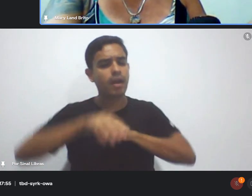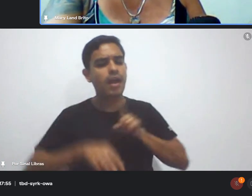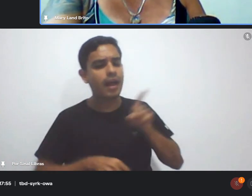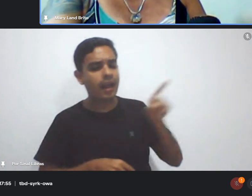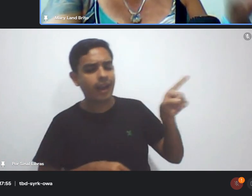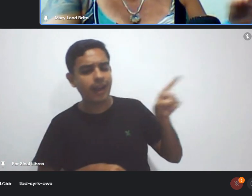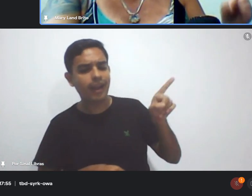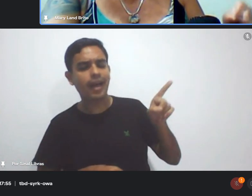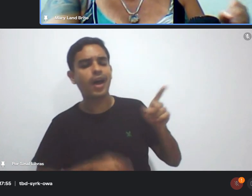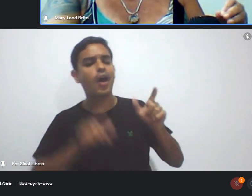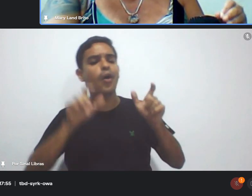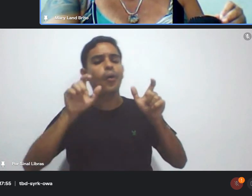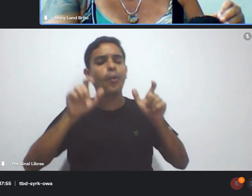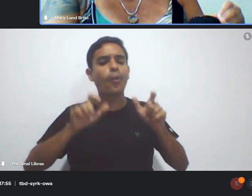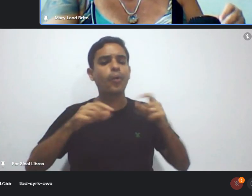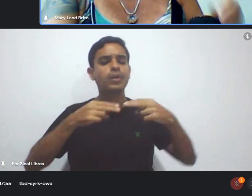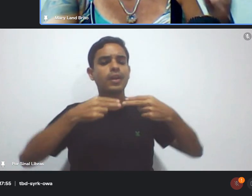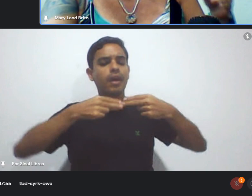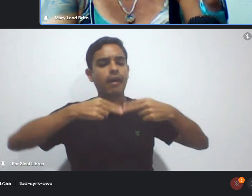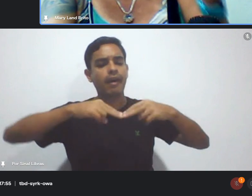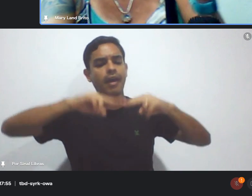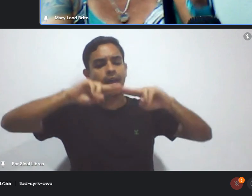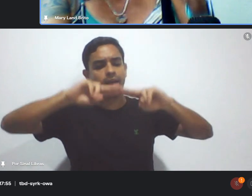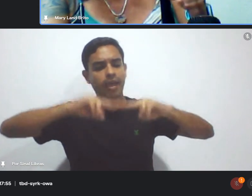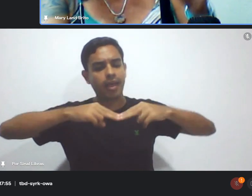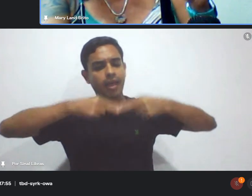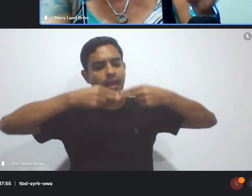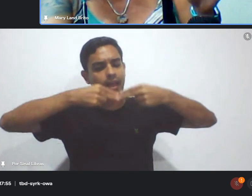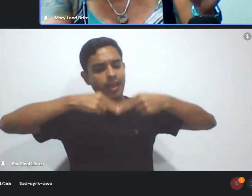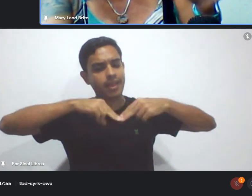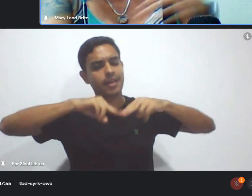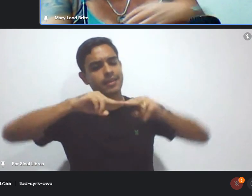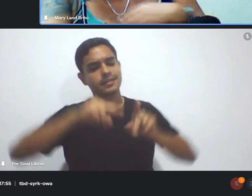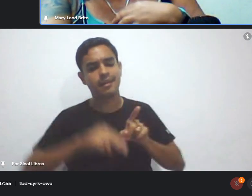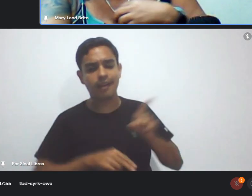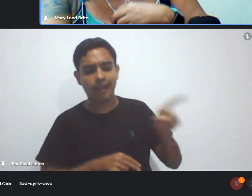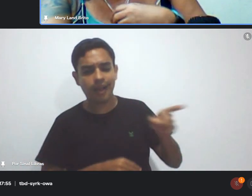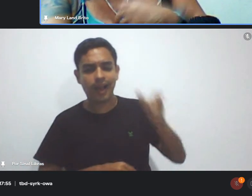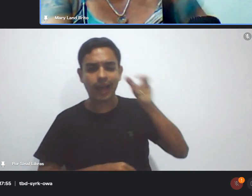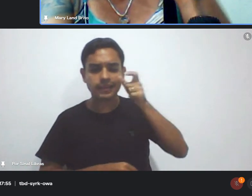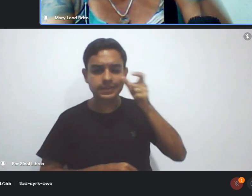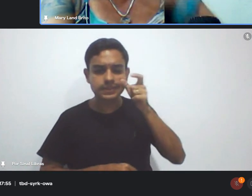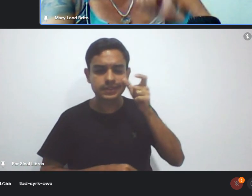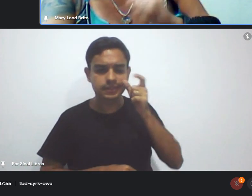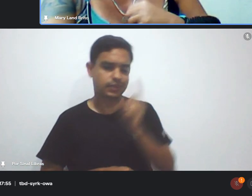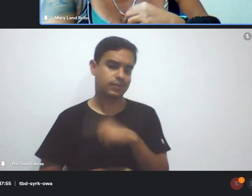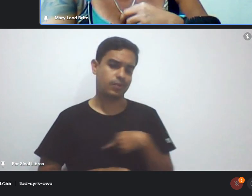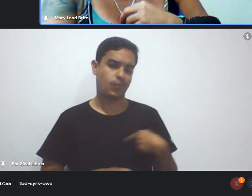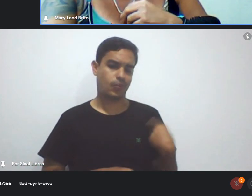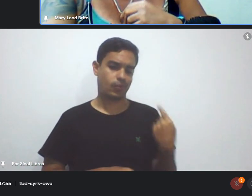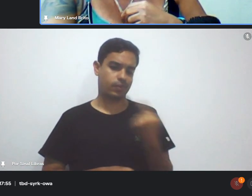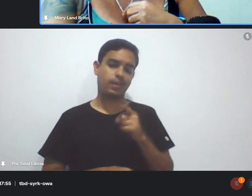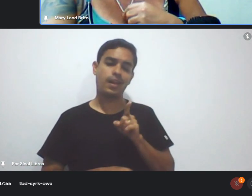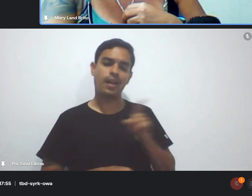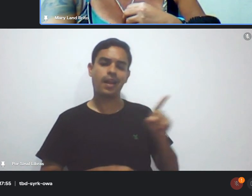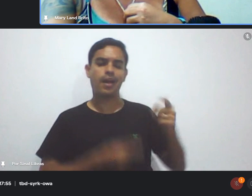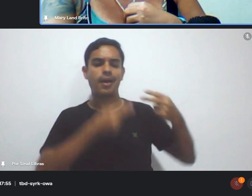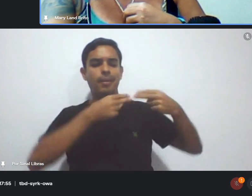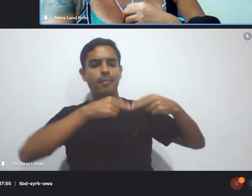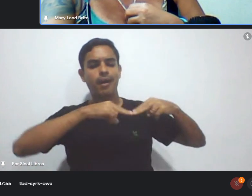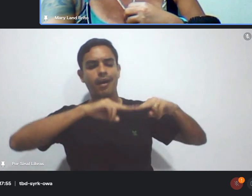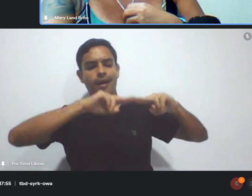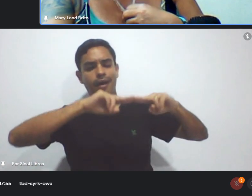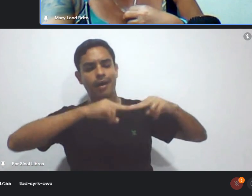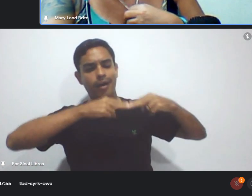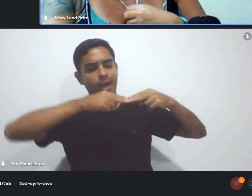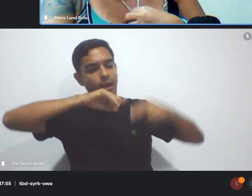rede assistindo a gente aqui. Se alguém está bem, é a Ayrton aí, que está numa rede também, aproveitando para a aula descrever onde é que